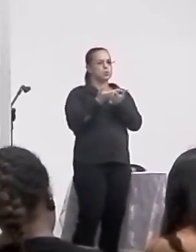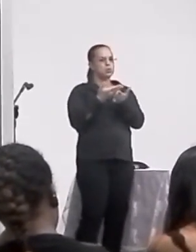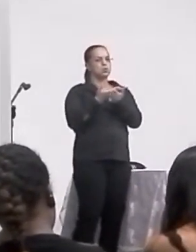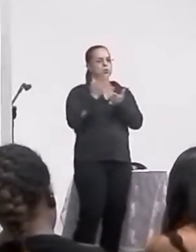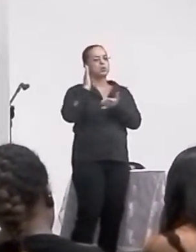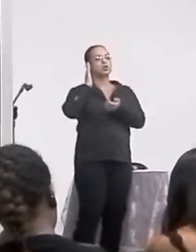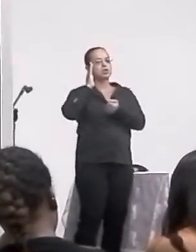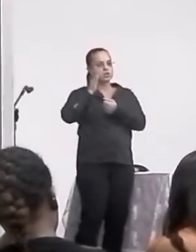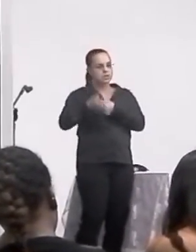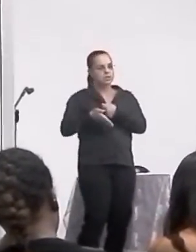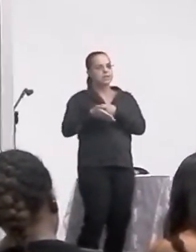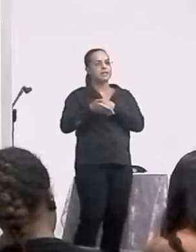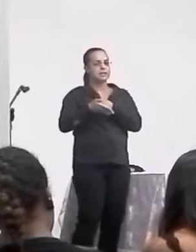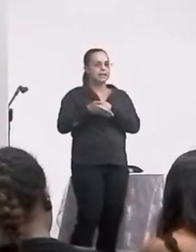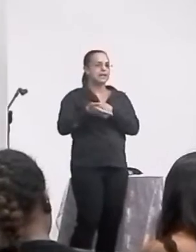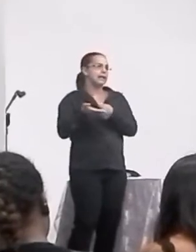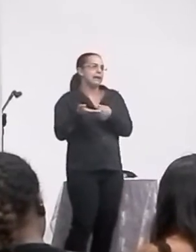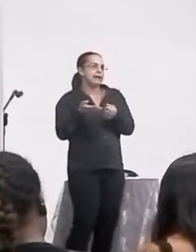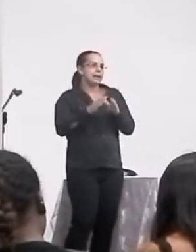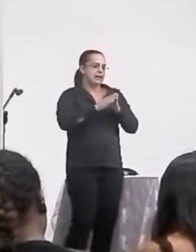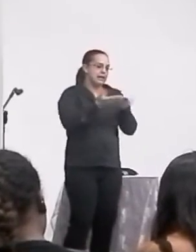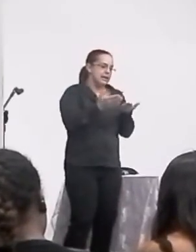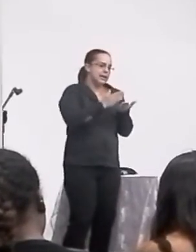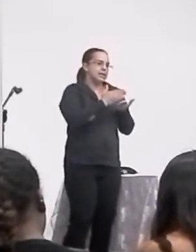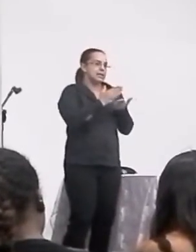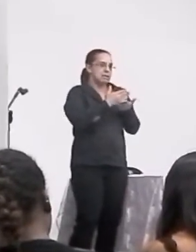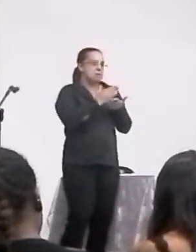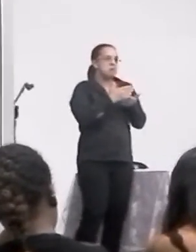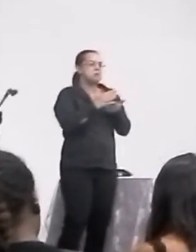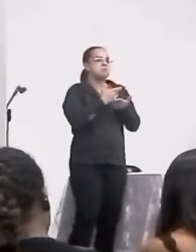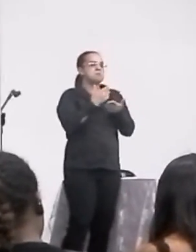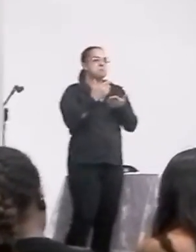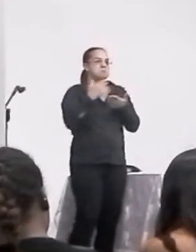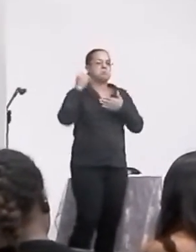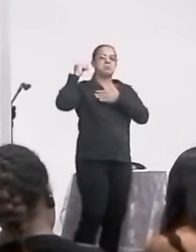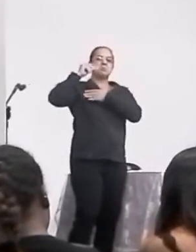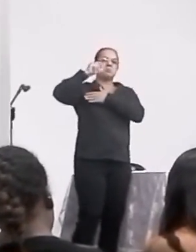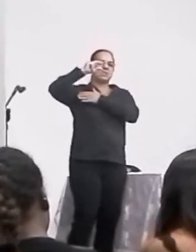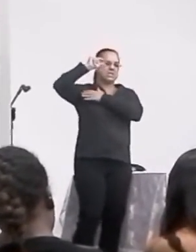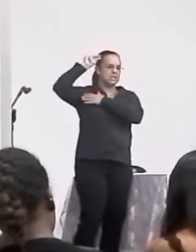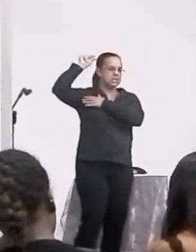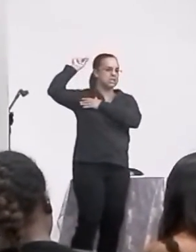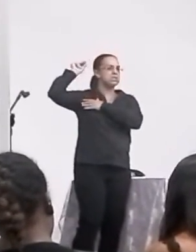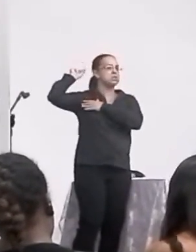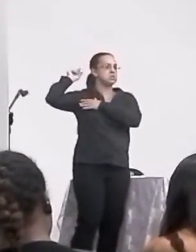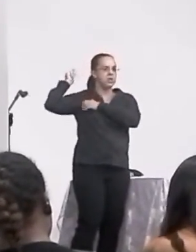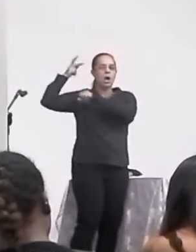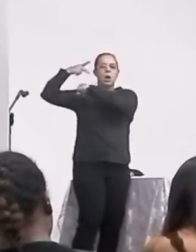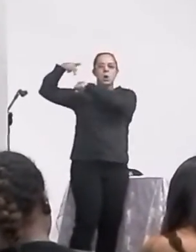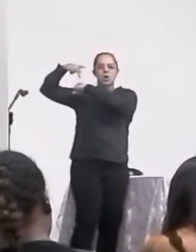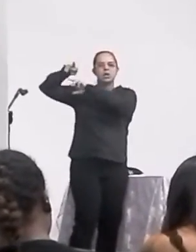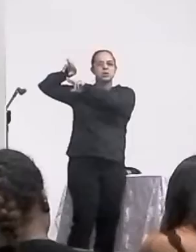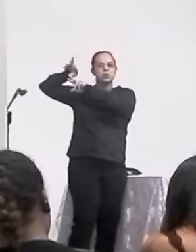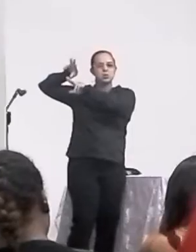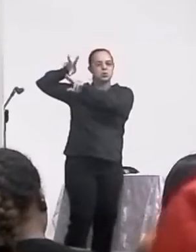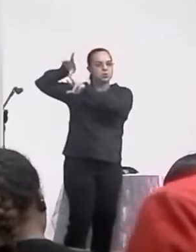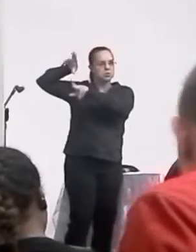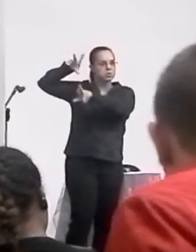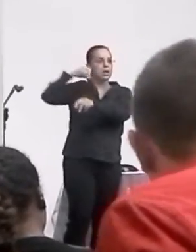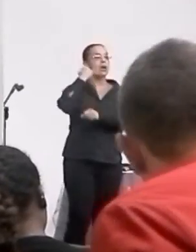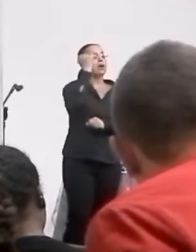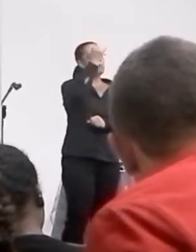aquilo faz. As brasileiras, as línguas francesas, iranianos, tanto faz, mas clássicos.